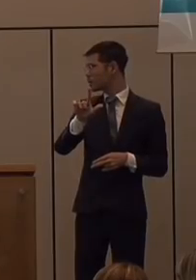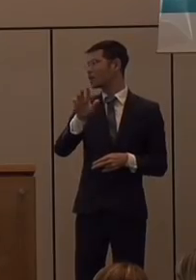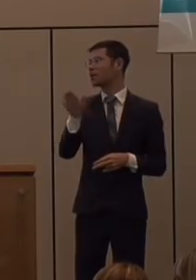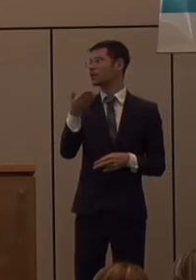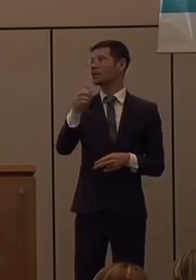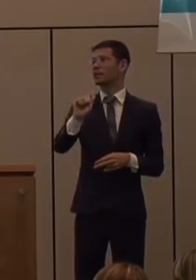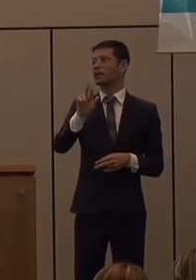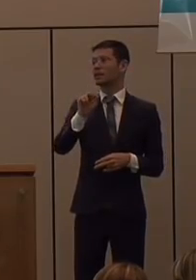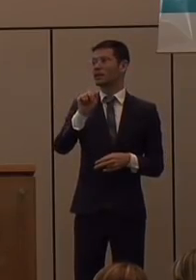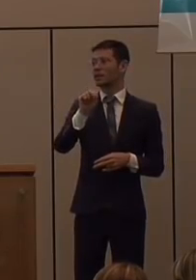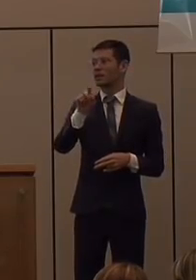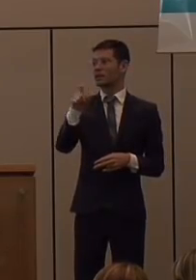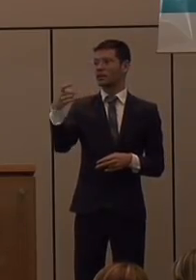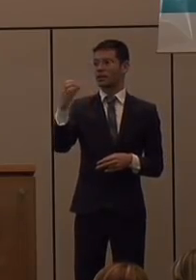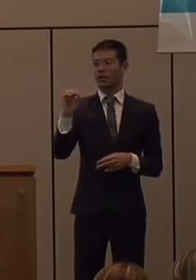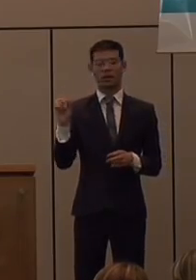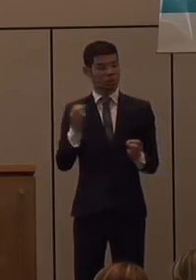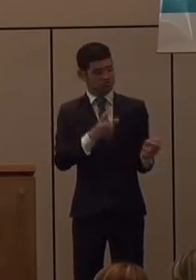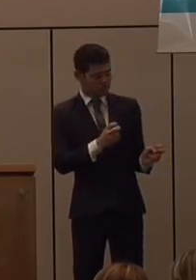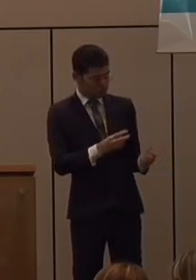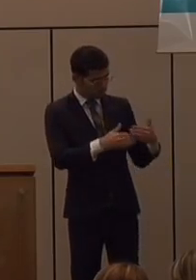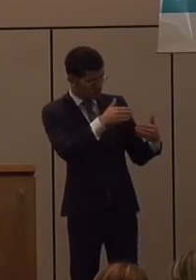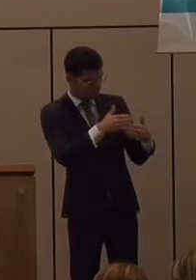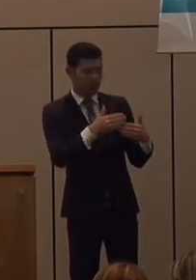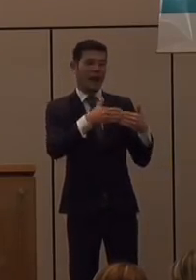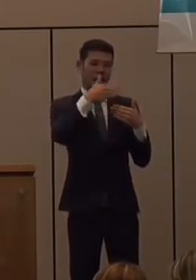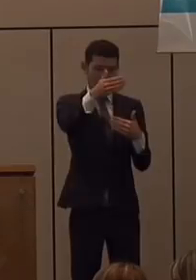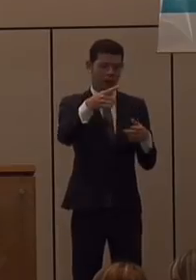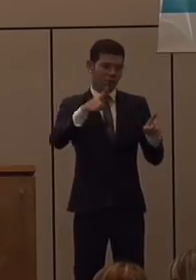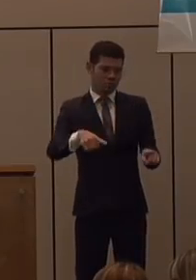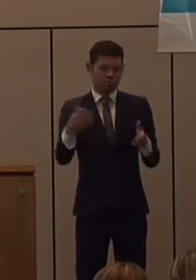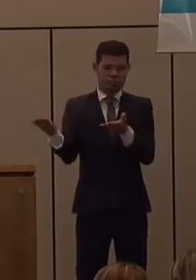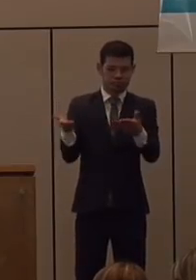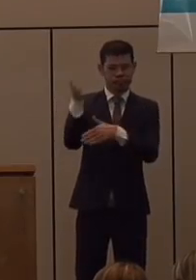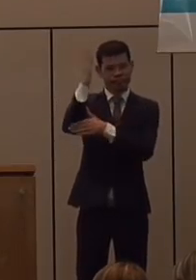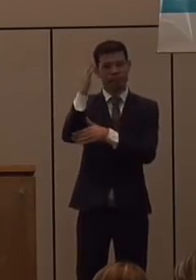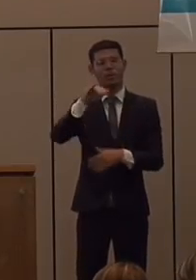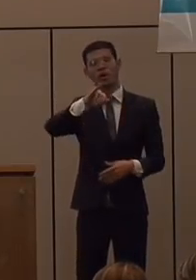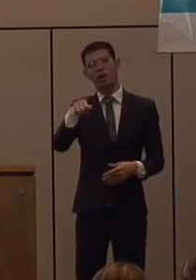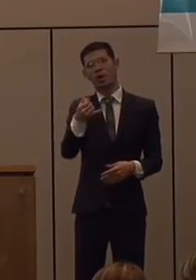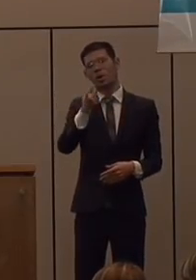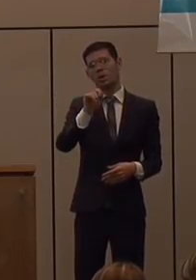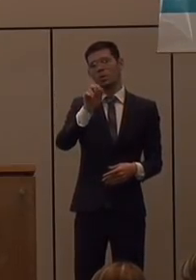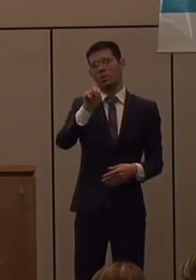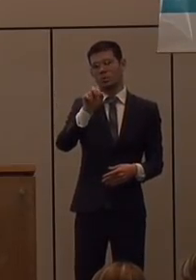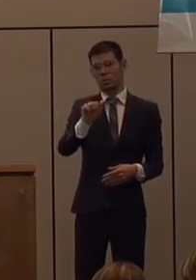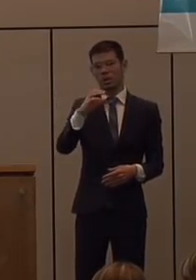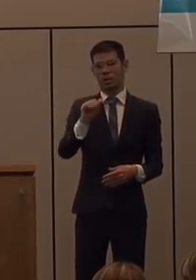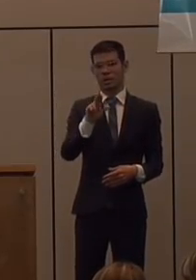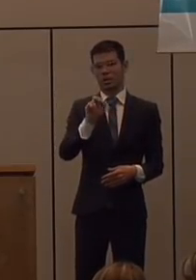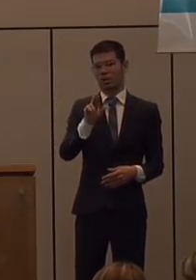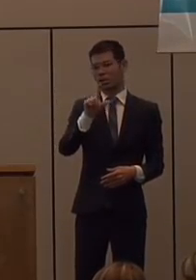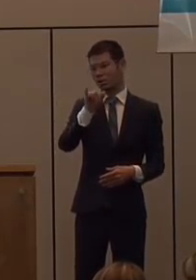daniel empecemos y después le quiero dar la palabra también a juana carolina para hablemos de que hemos hecho nuestros programas de transformación